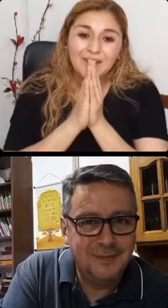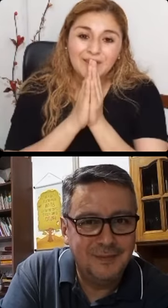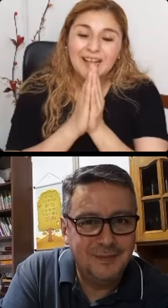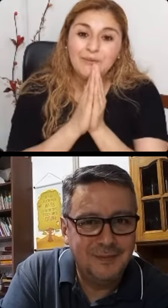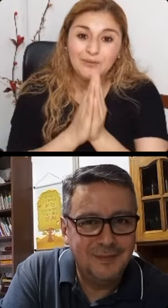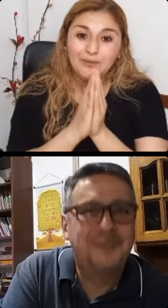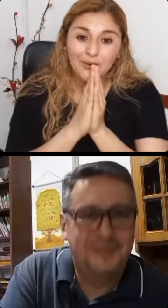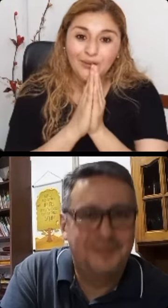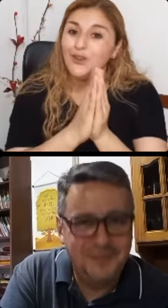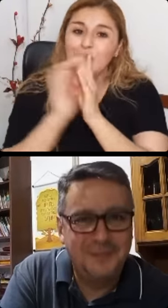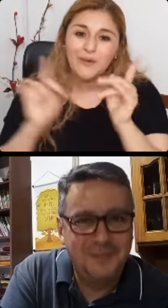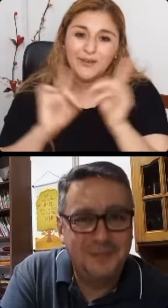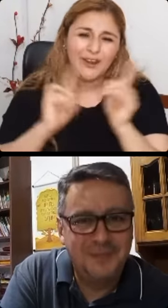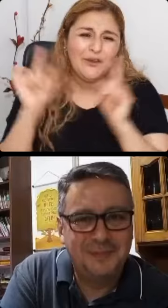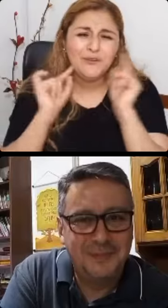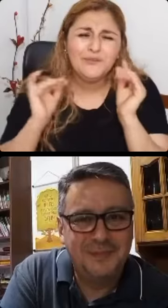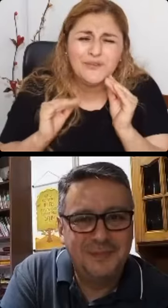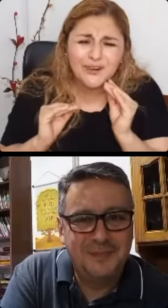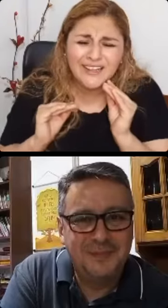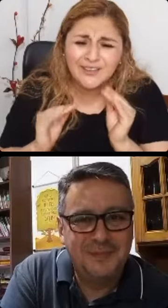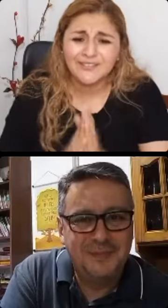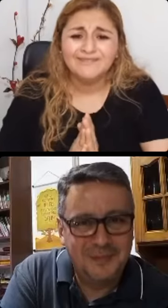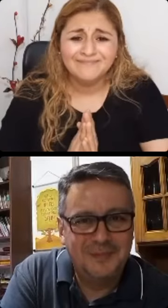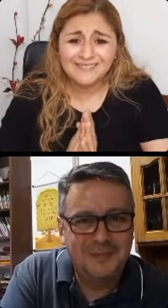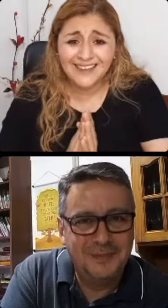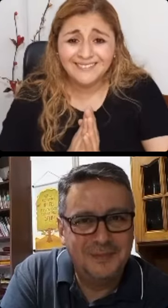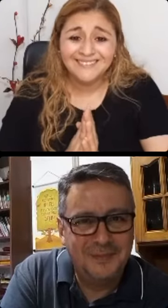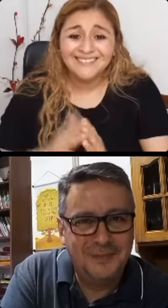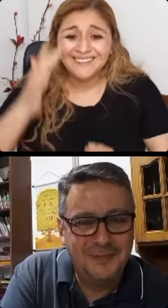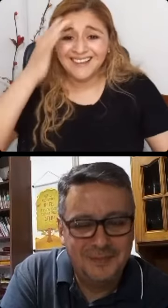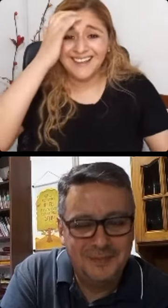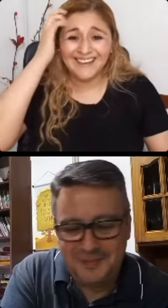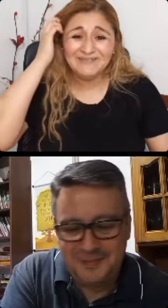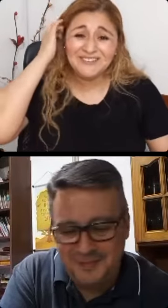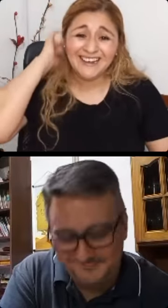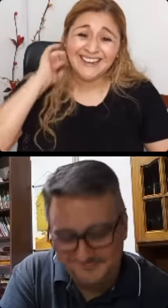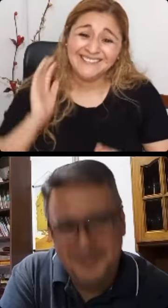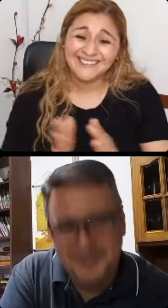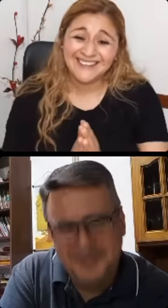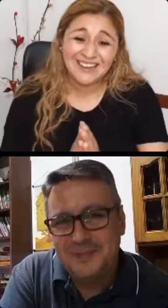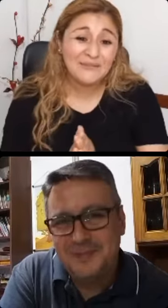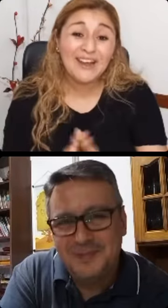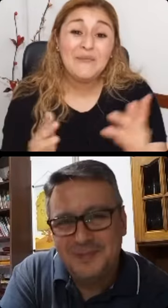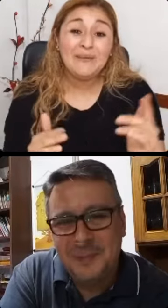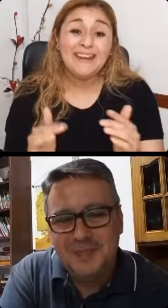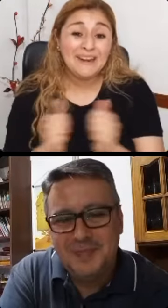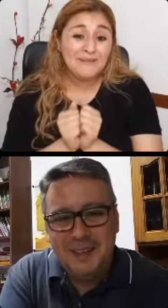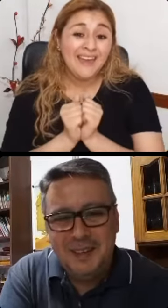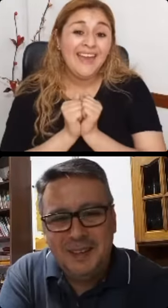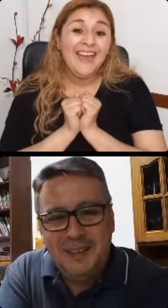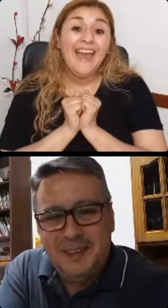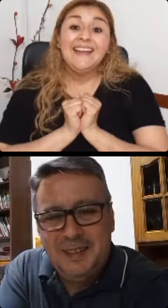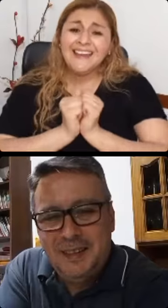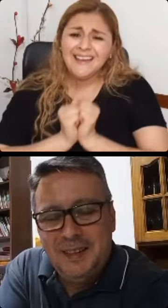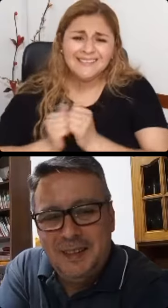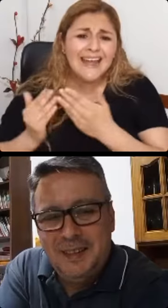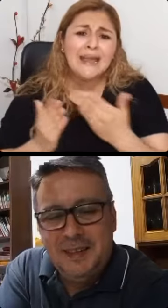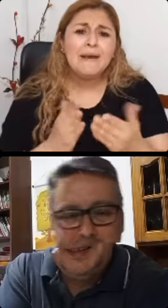pero tengamos sus ojos no los nuestros que los nuestros son muy cortitos muchas gracias Sergio por acompañarme